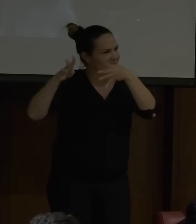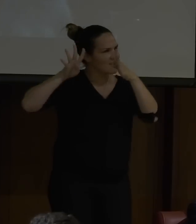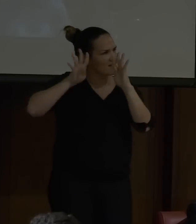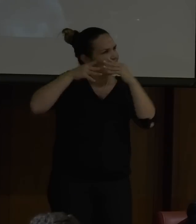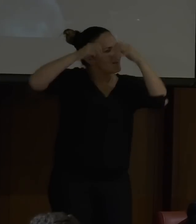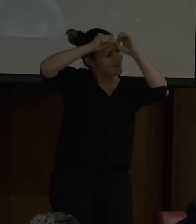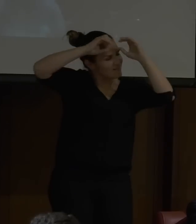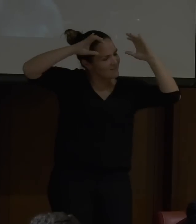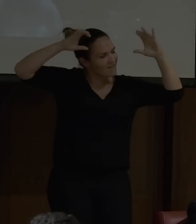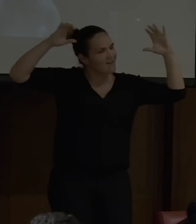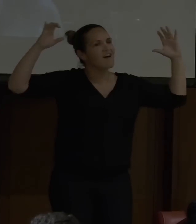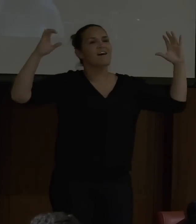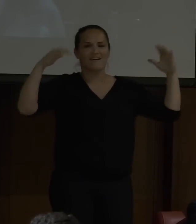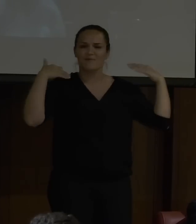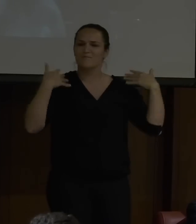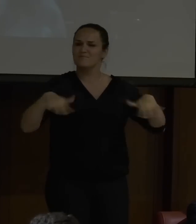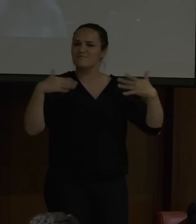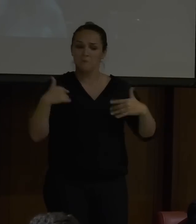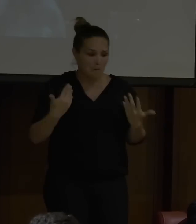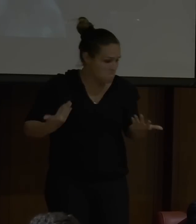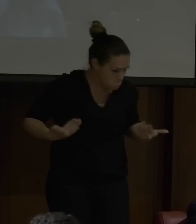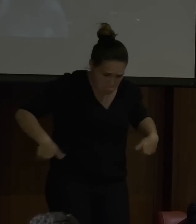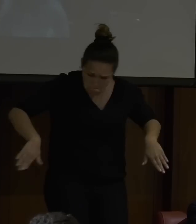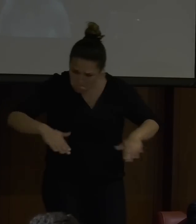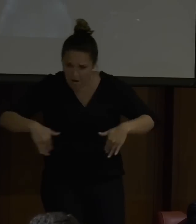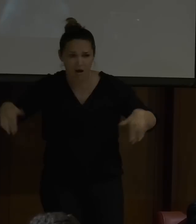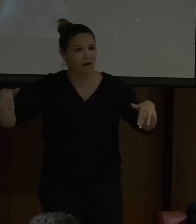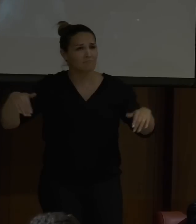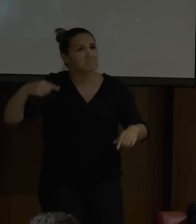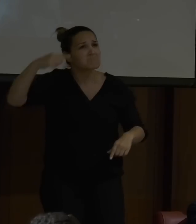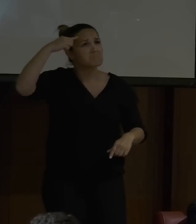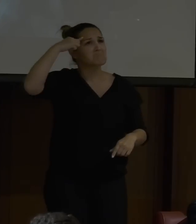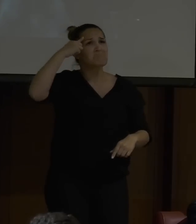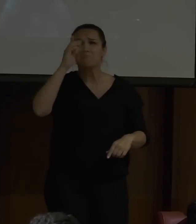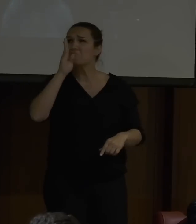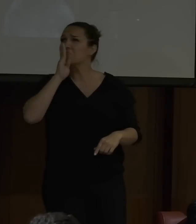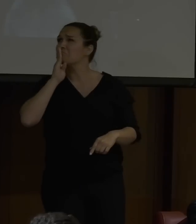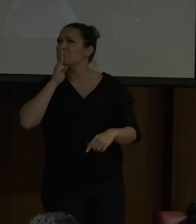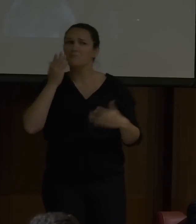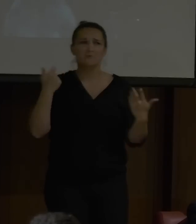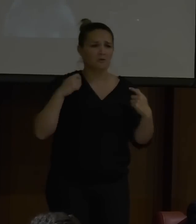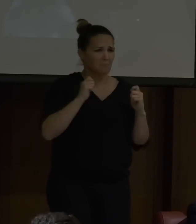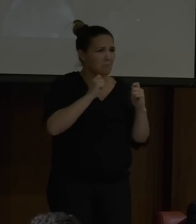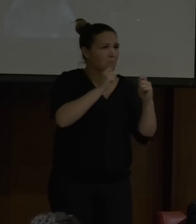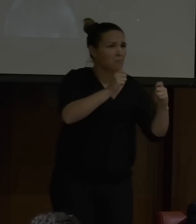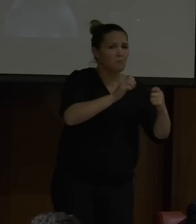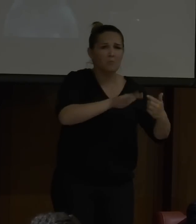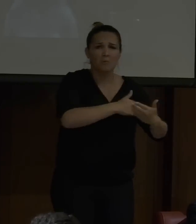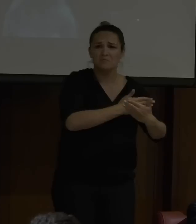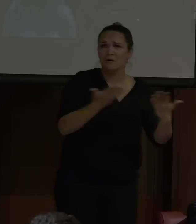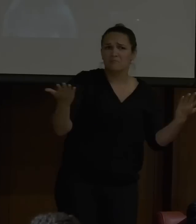melodía, y como nada tenía, la aproveché en el momento.